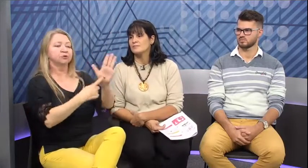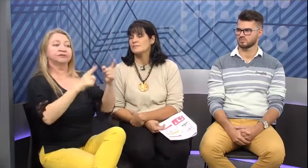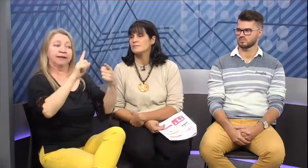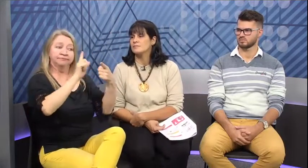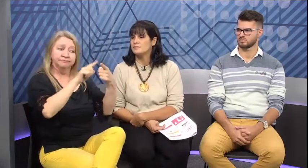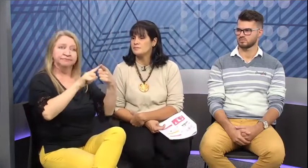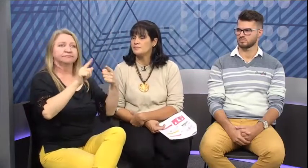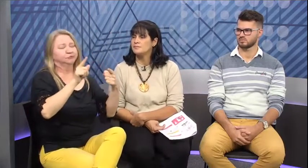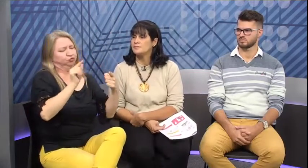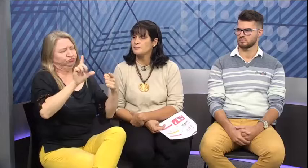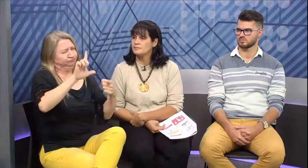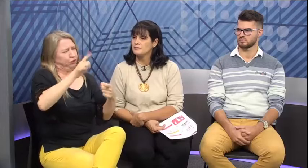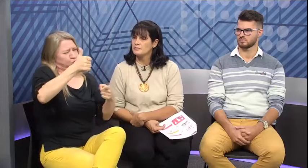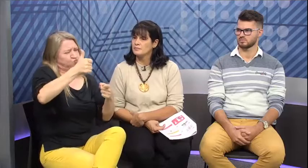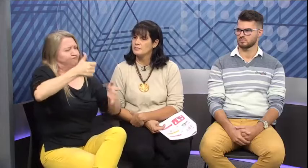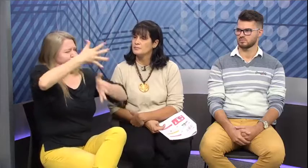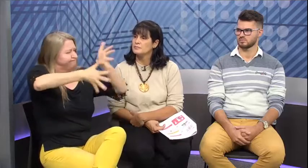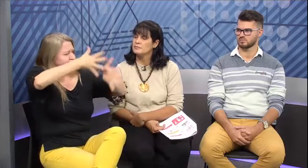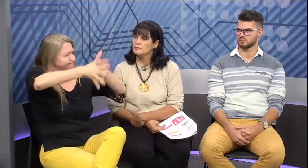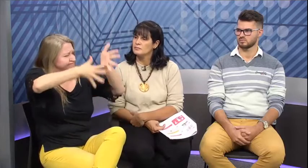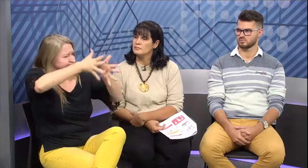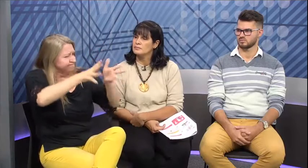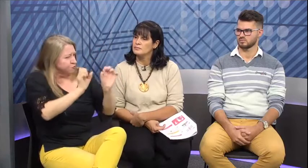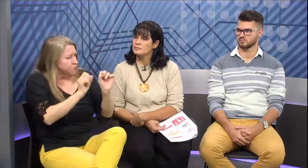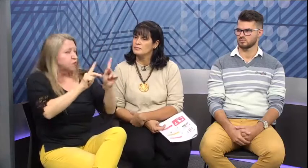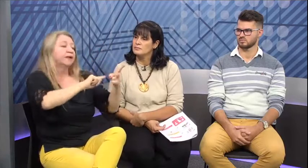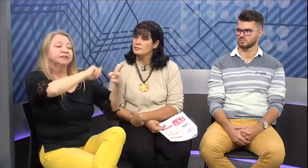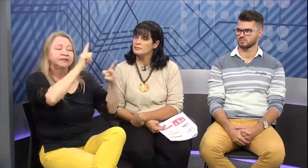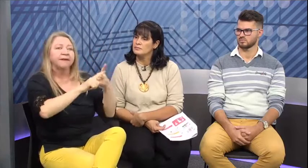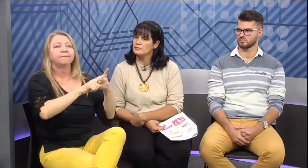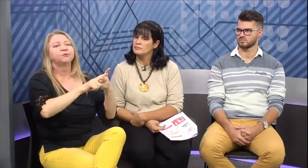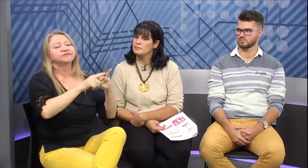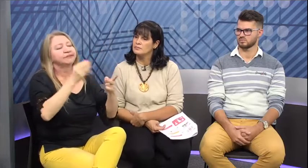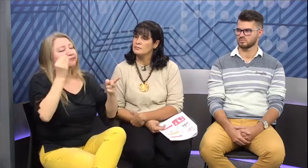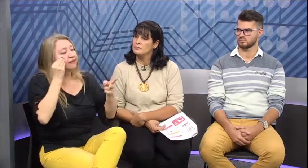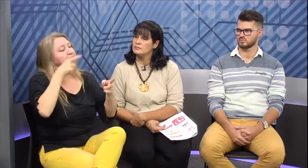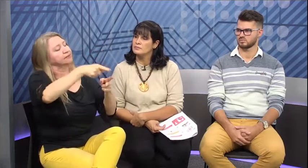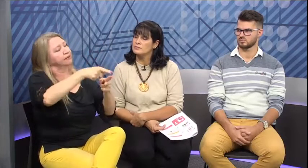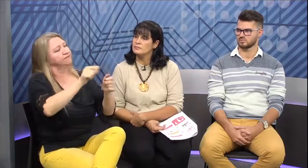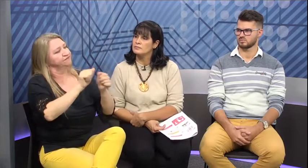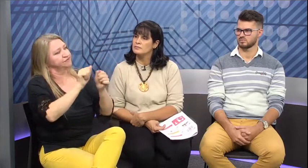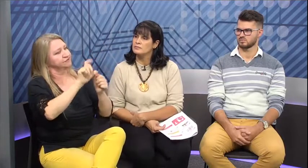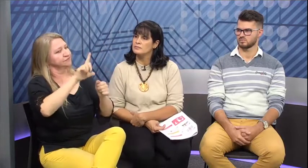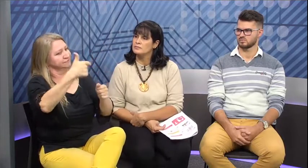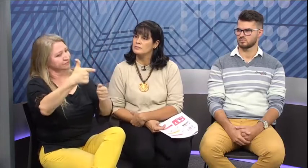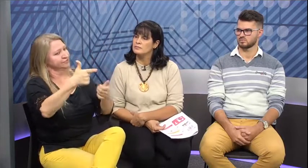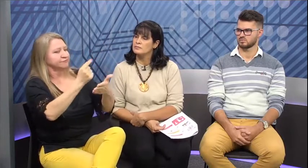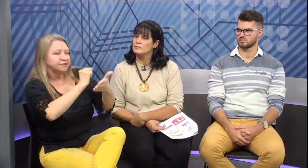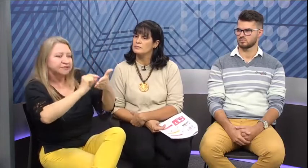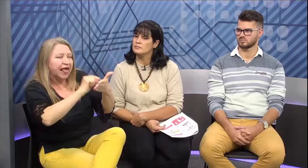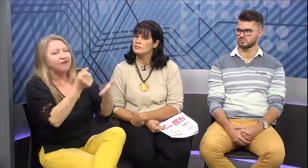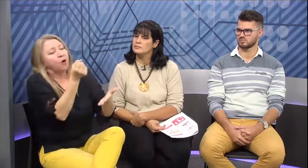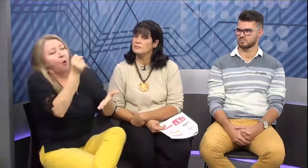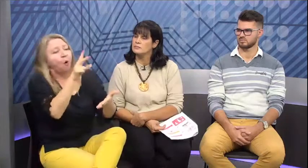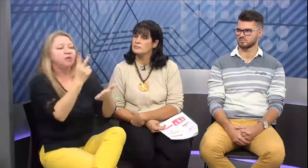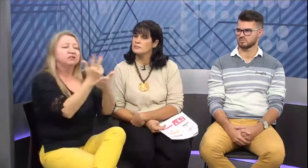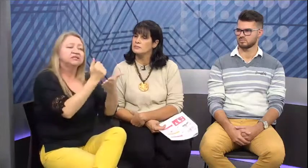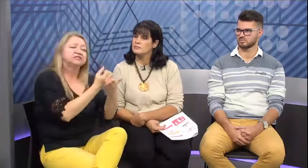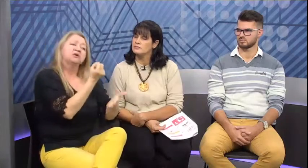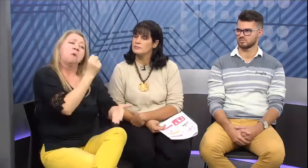o seu contato com a língua portuguesa é muito importante. Não, no primeiro momento com a Libras, mas no segundo momento com a língua portuguesa,